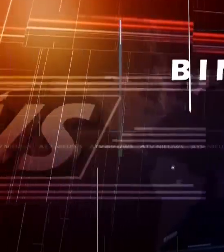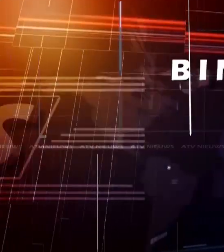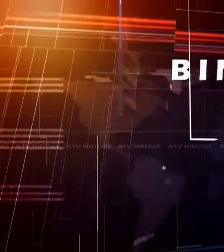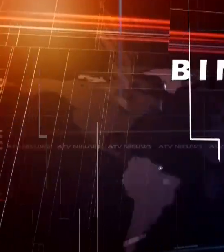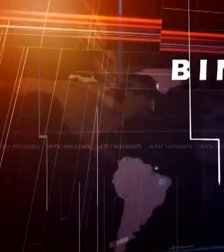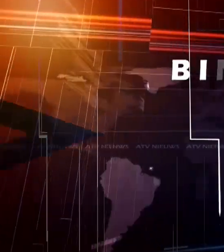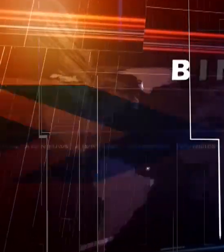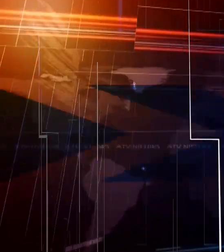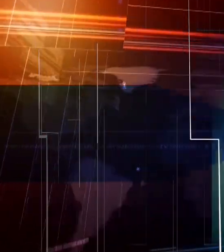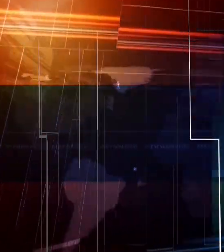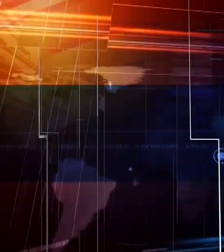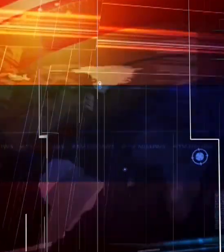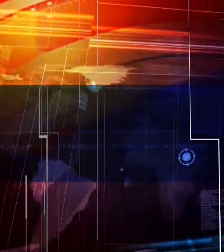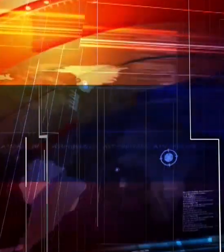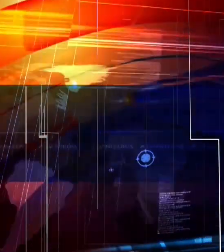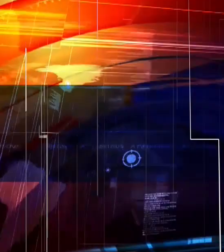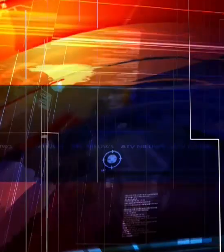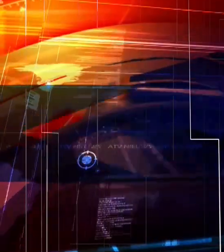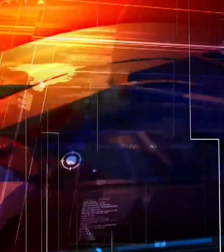MUZIEK